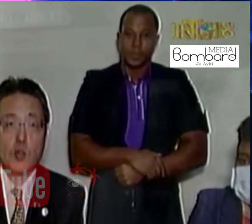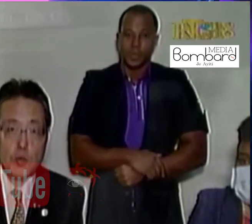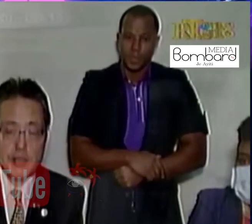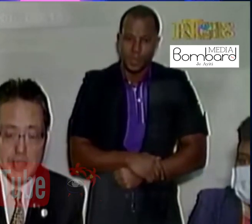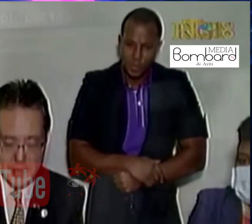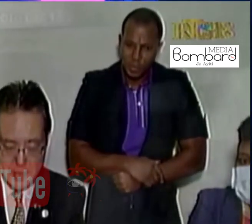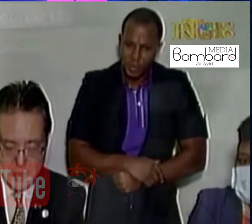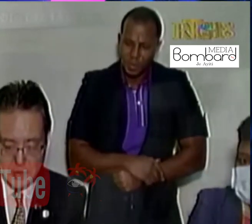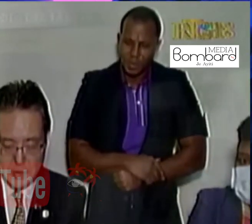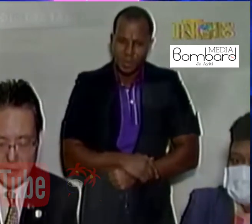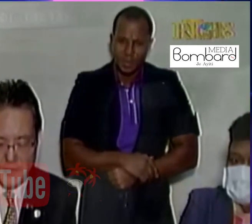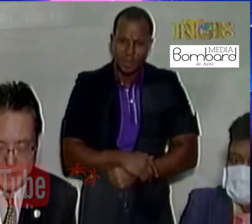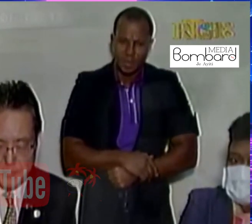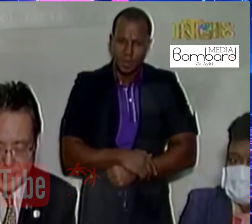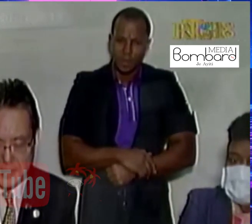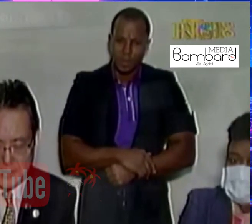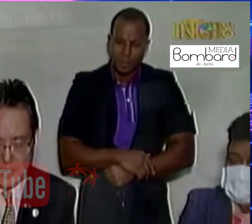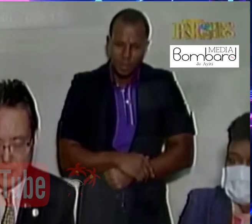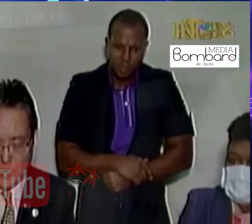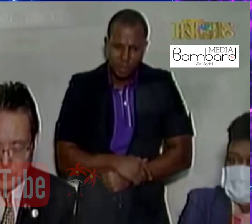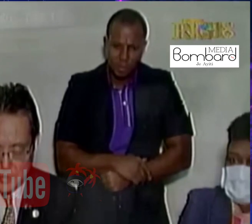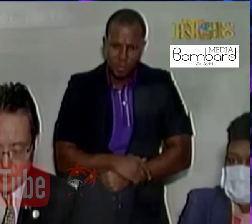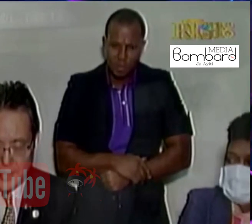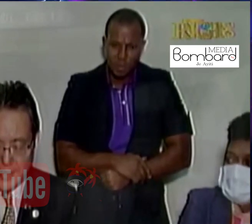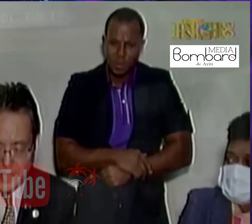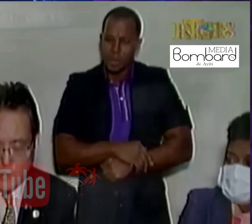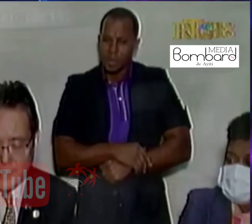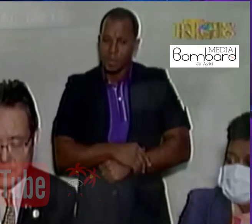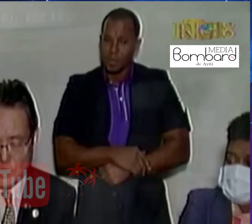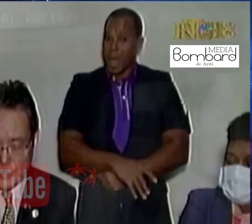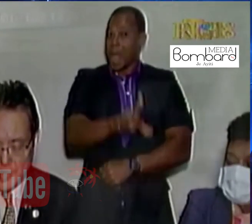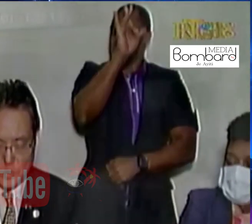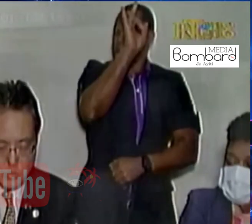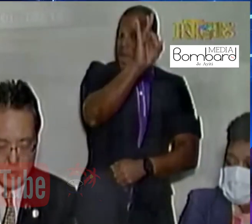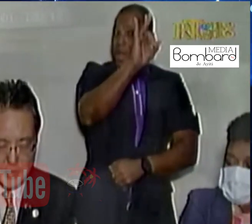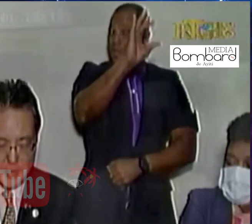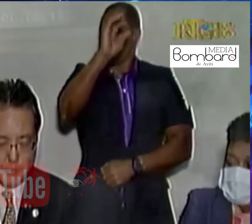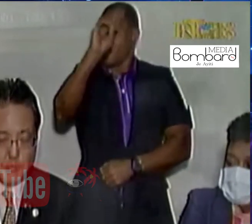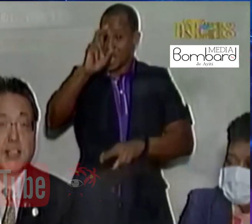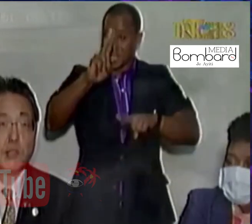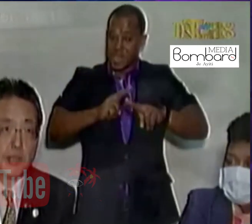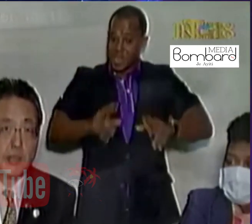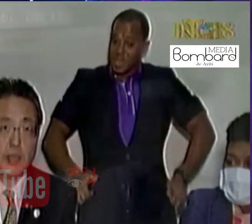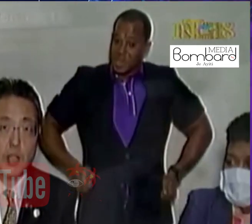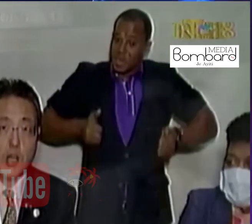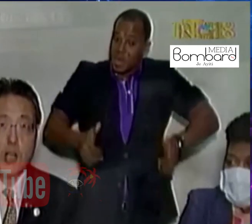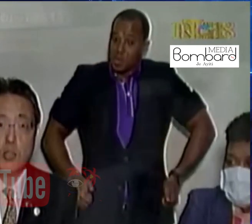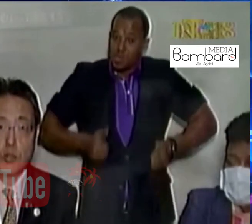un conteneur de 20 pierres contenant 80 chaises roulantes pour les